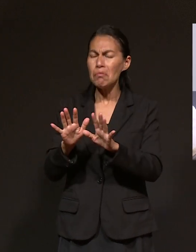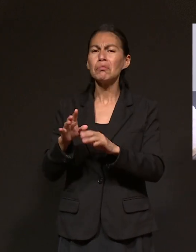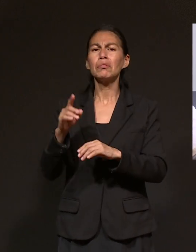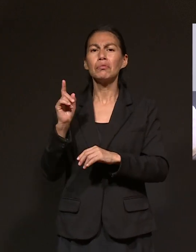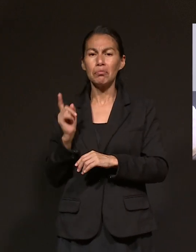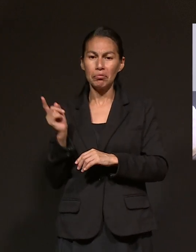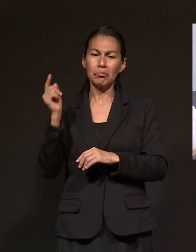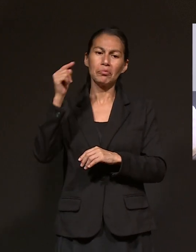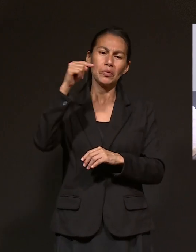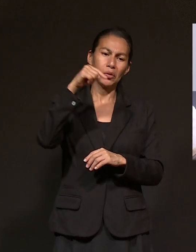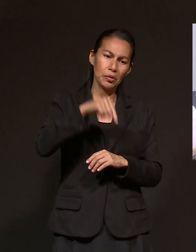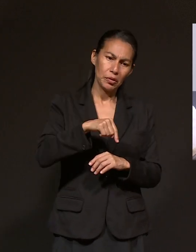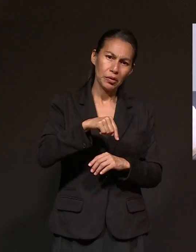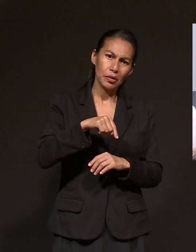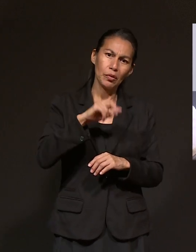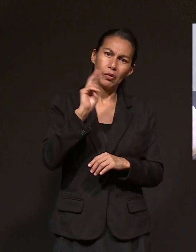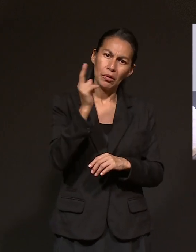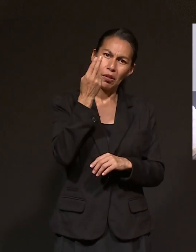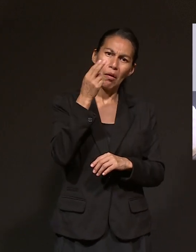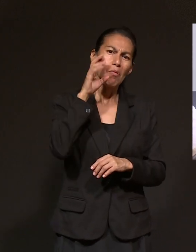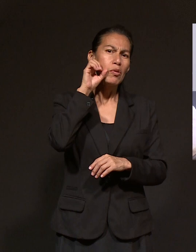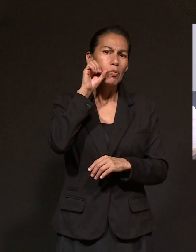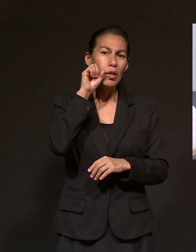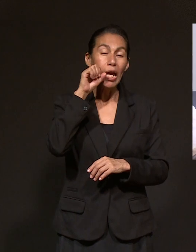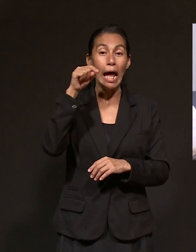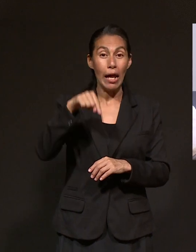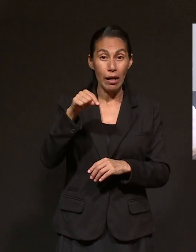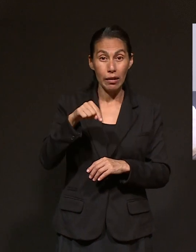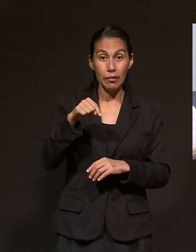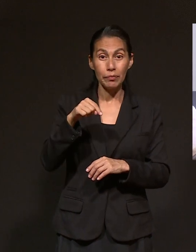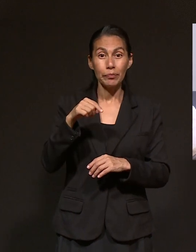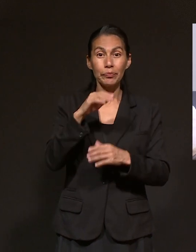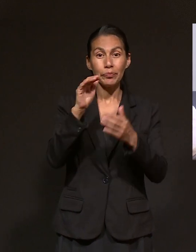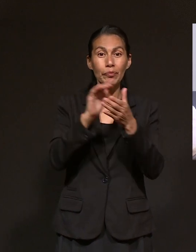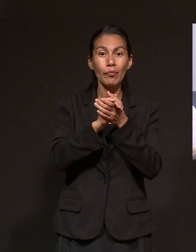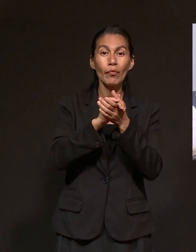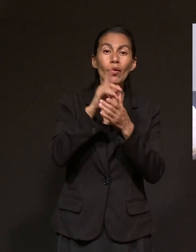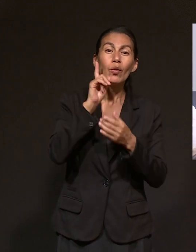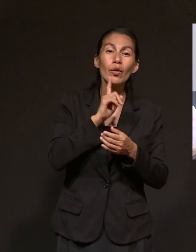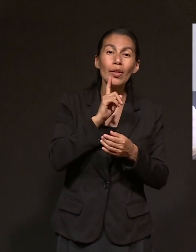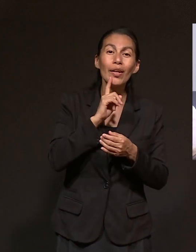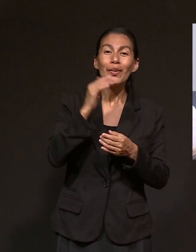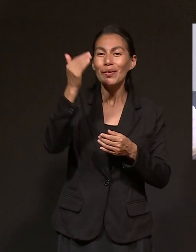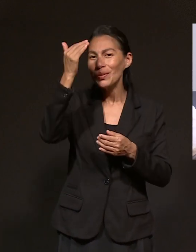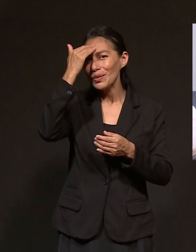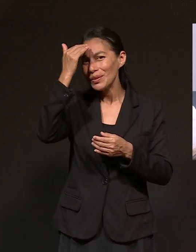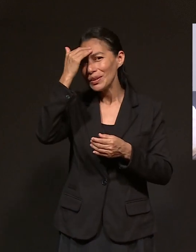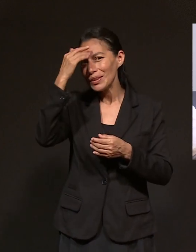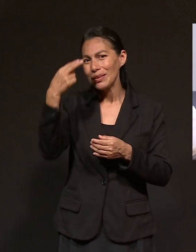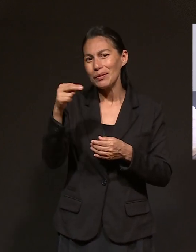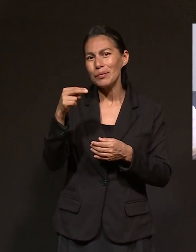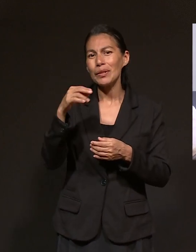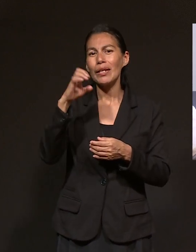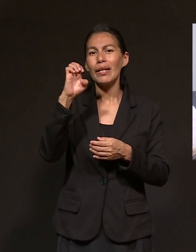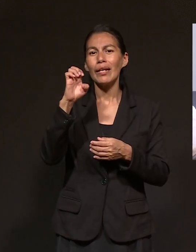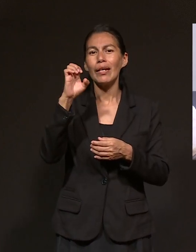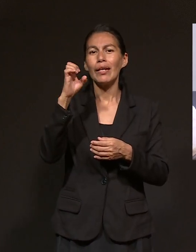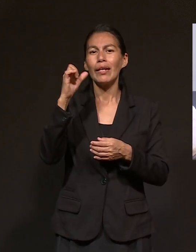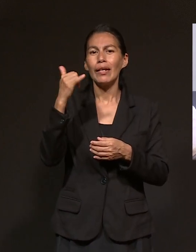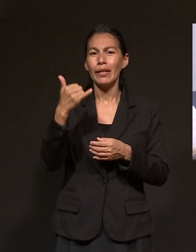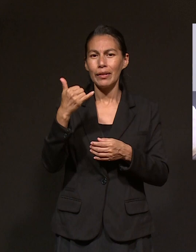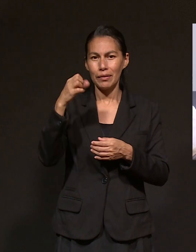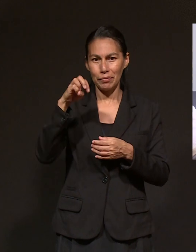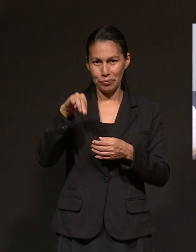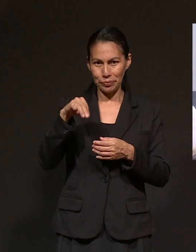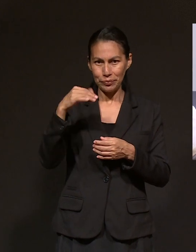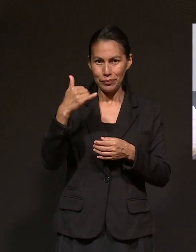Gracias a Dios, conocí aquí a mi esposa, Amy Lissette Aguilar Camal,